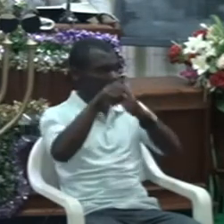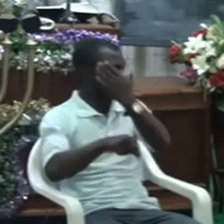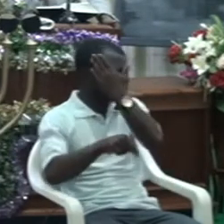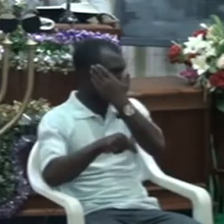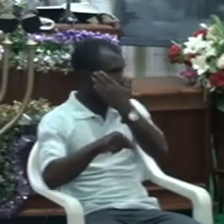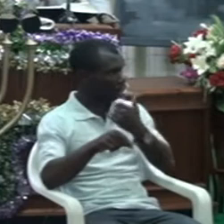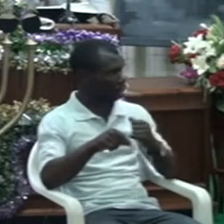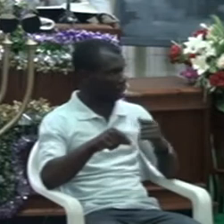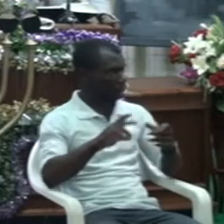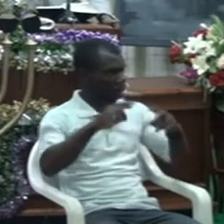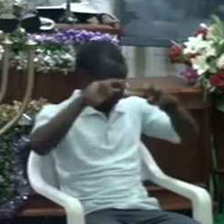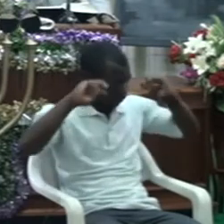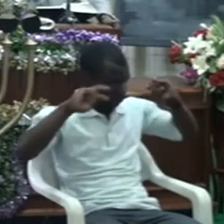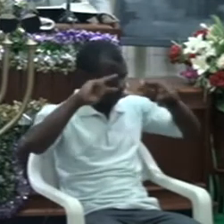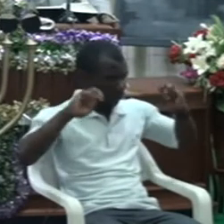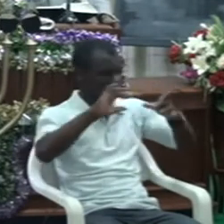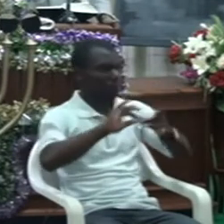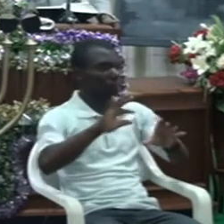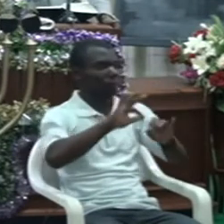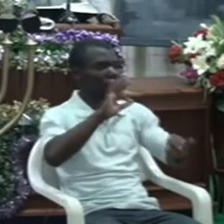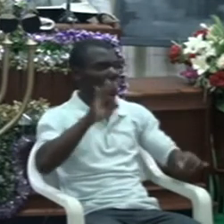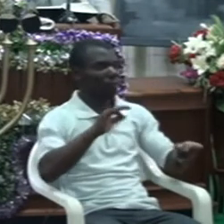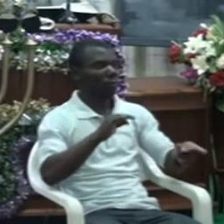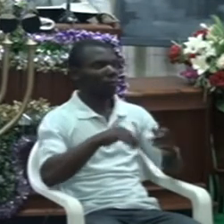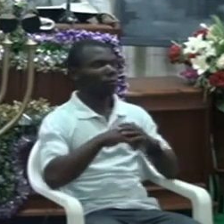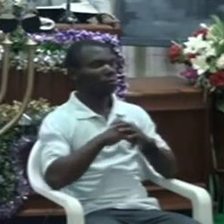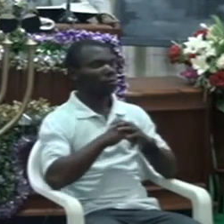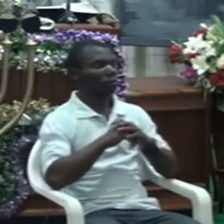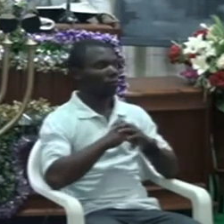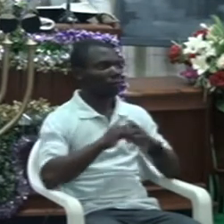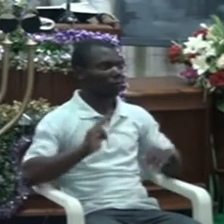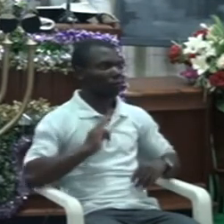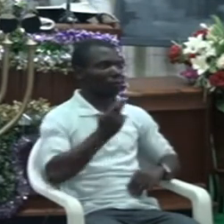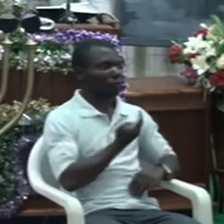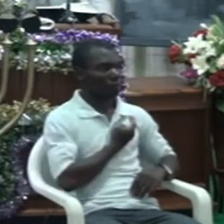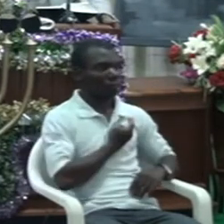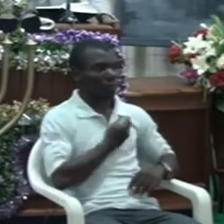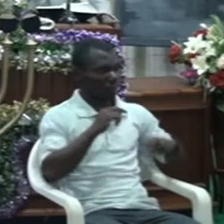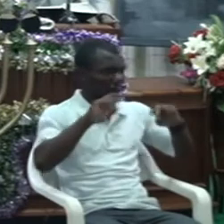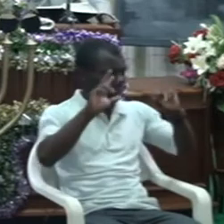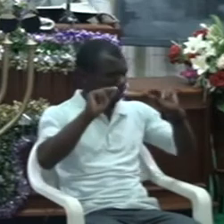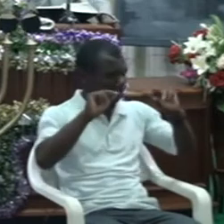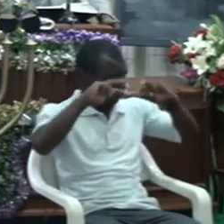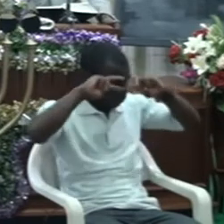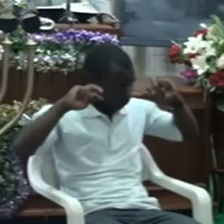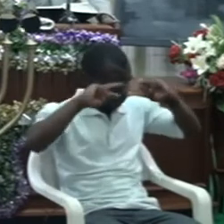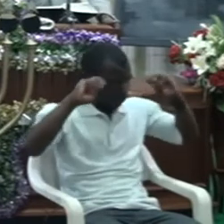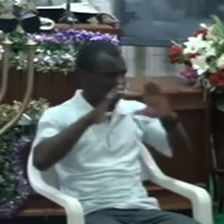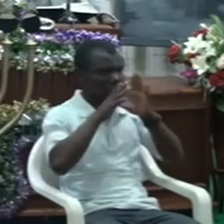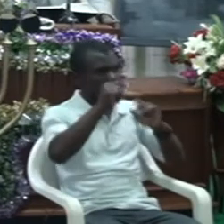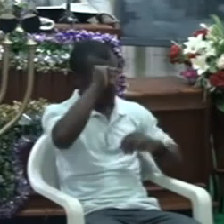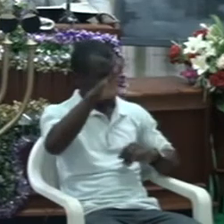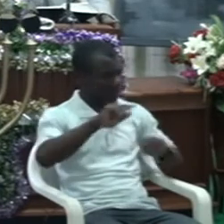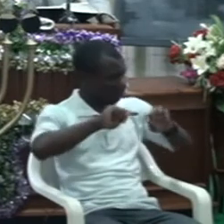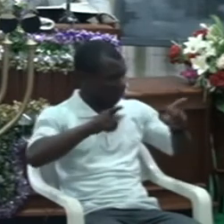le discernement des esprits. Iyo kupambanua maro. Nous ne discernons pas les hommes. Ha, tuko na pambanua watu.